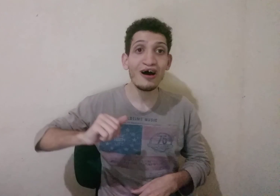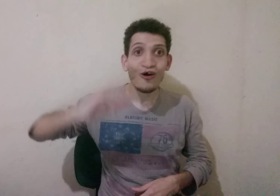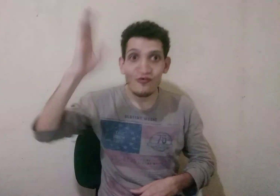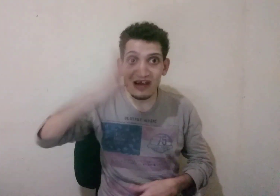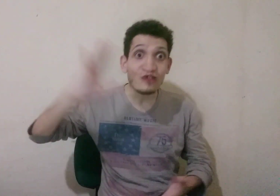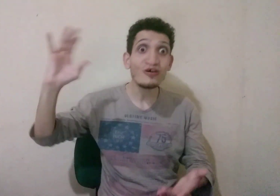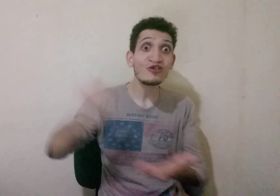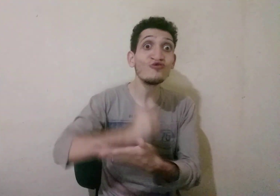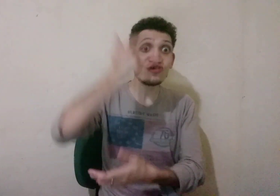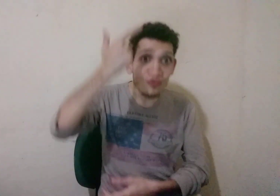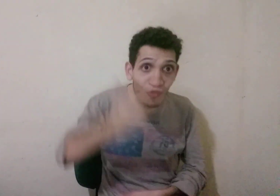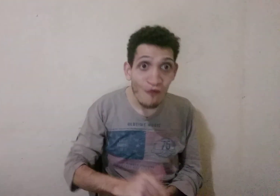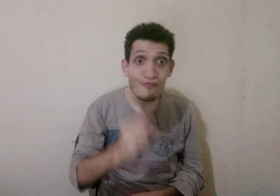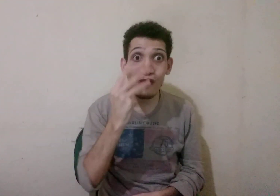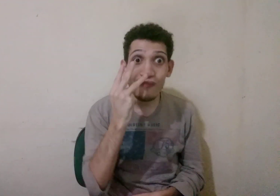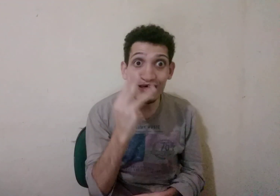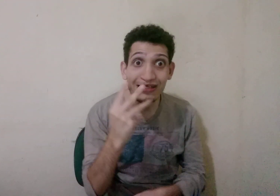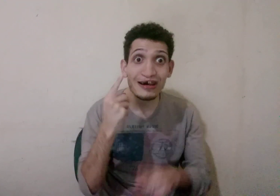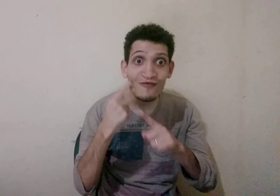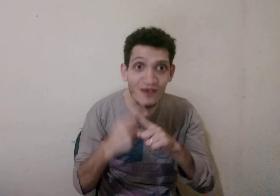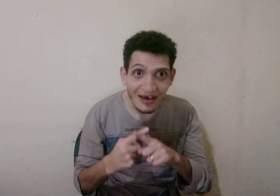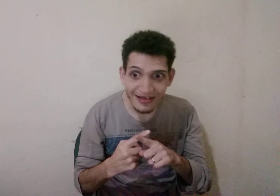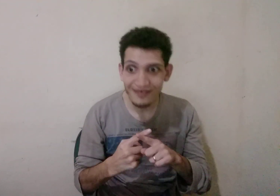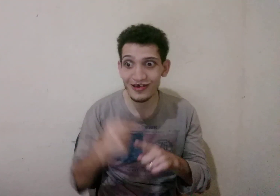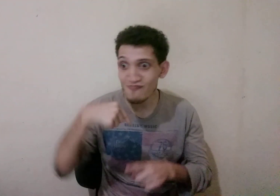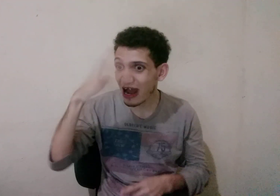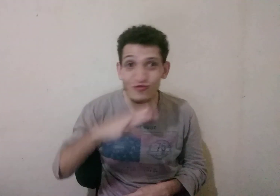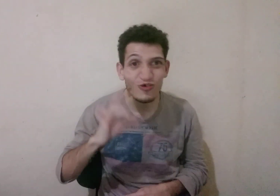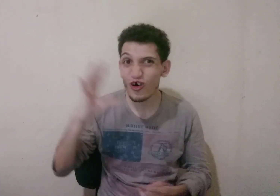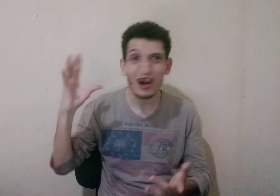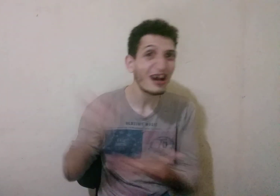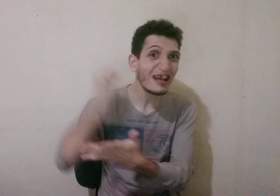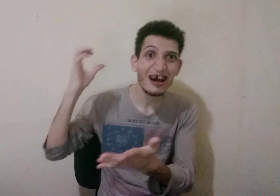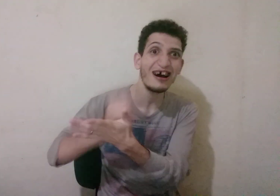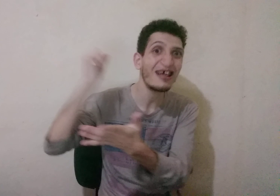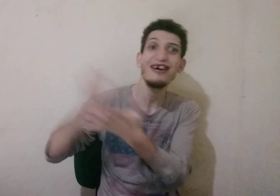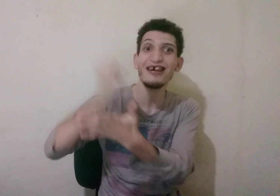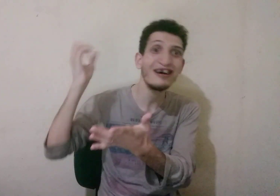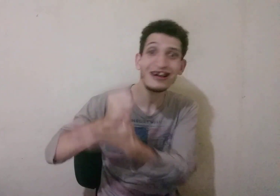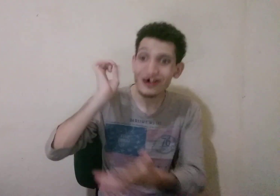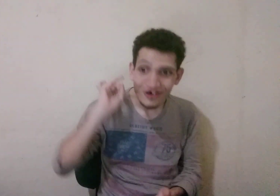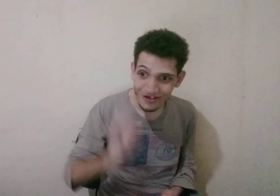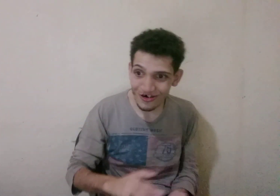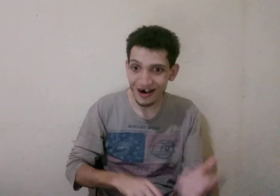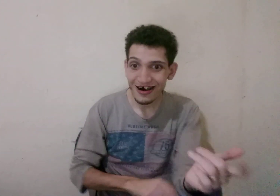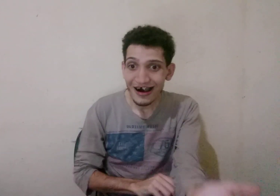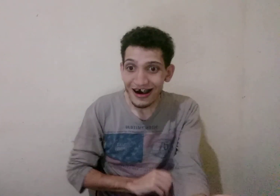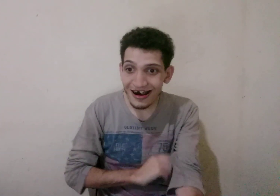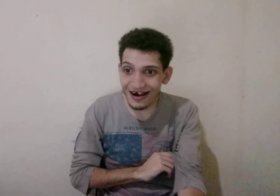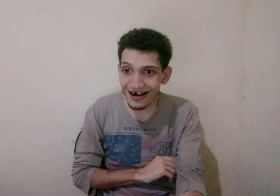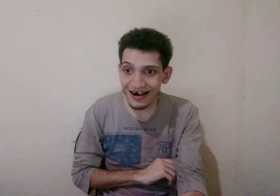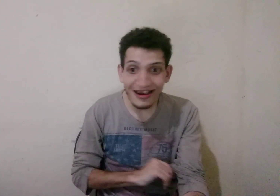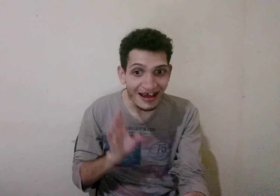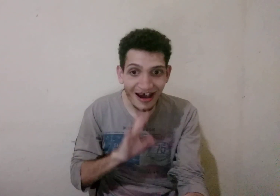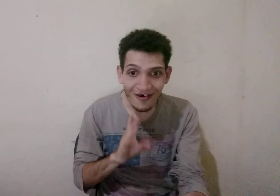o Brasil, andou, de novo, pela terceira meia, e o Brasil, só, anha, anha, anha, anha, só. É, legal.